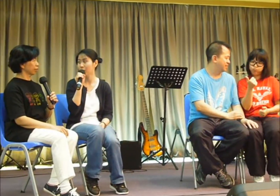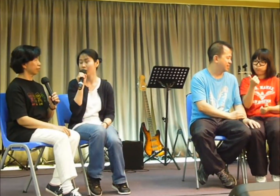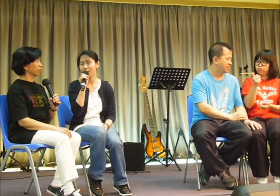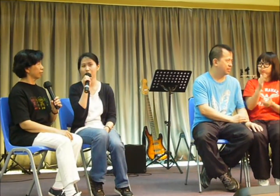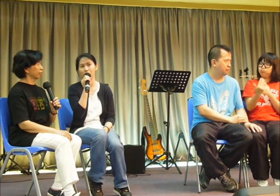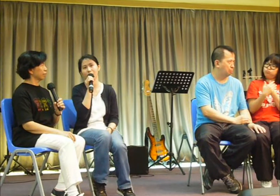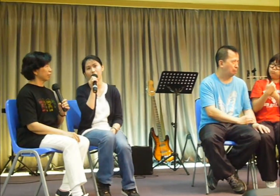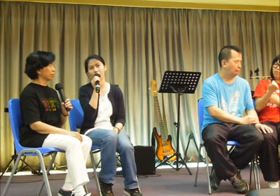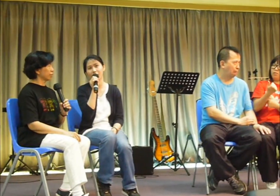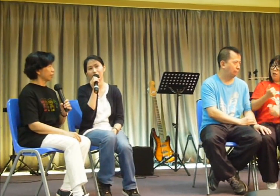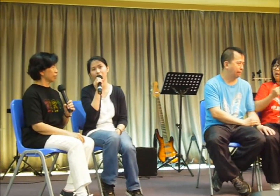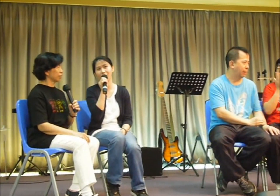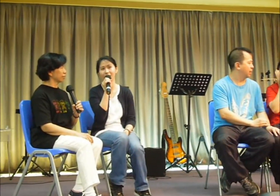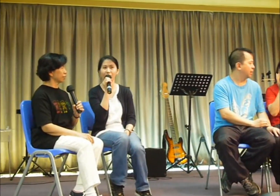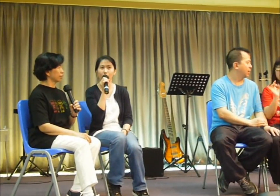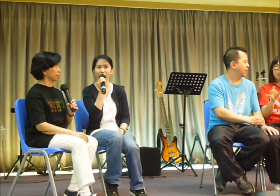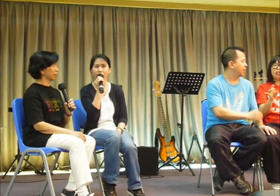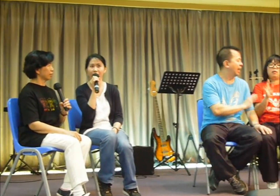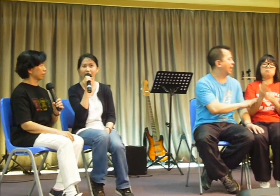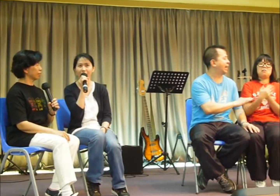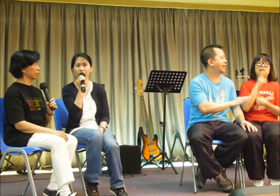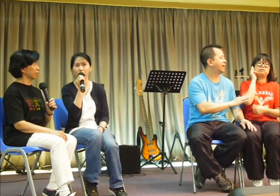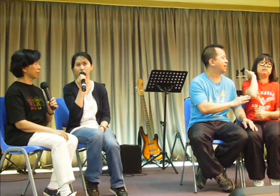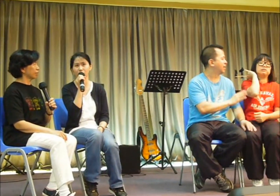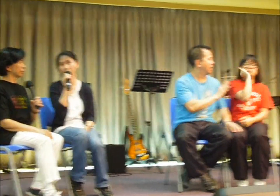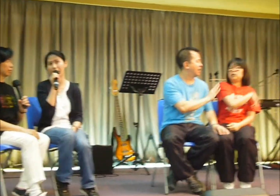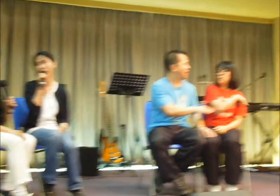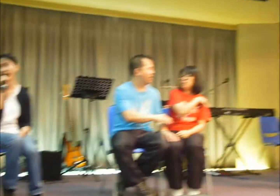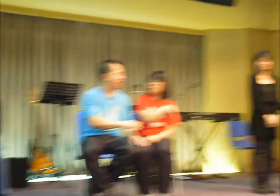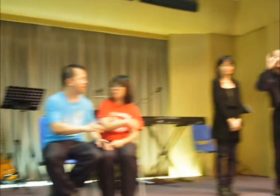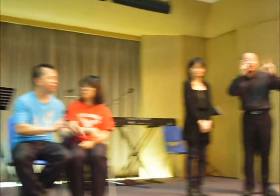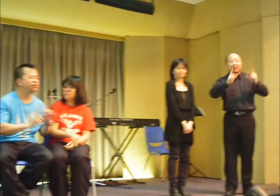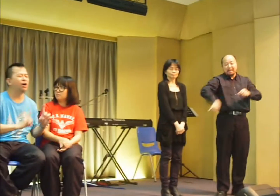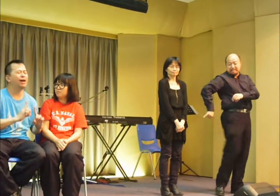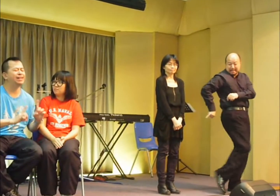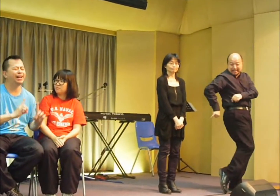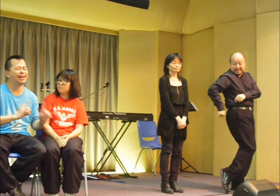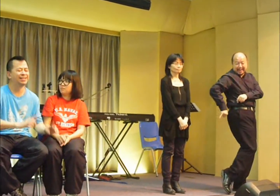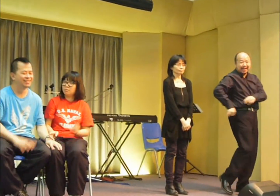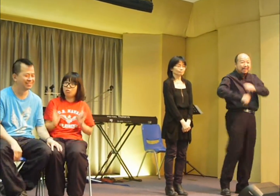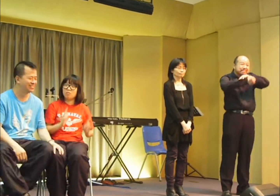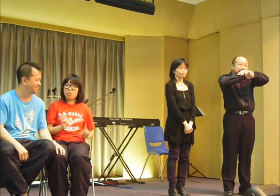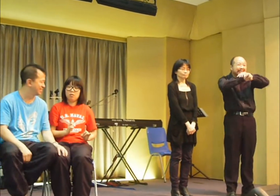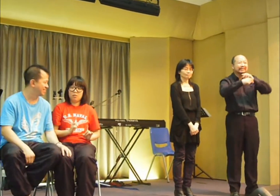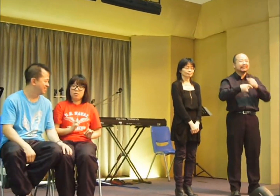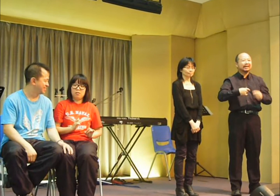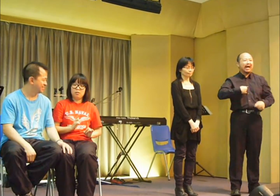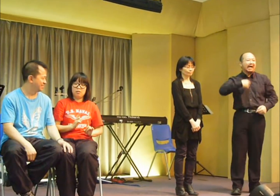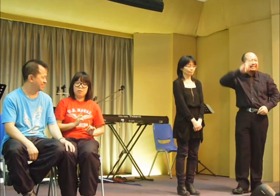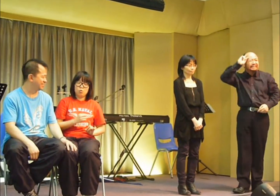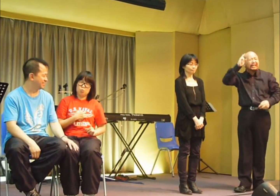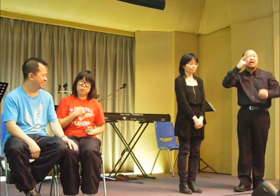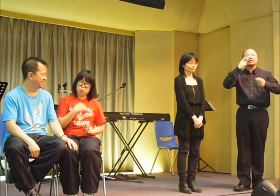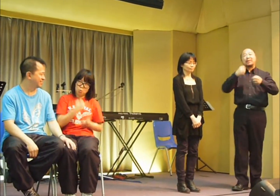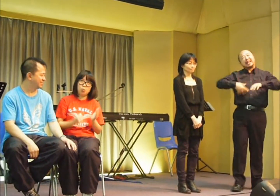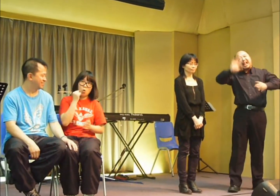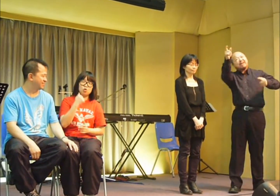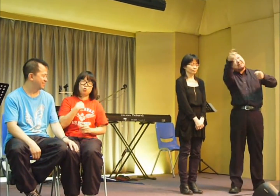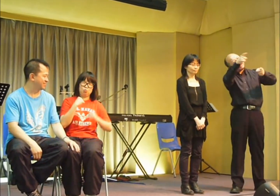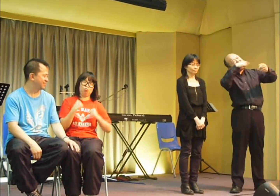咁用手語梗係會指手畫腳噶啦，唔通兒童畫你咩？我哋講嘢有陣時啊，都會喐手喐腳啦。至於佢